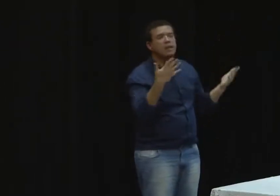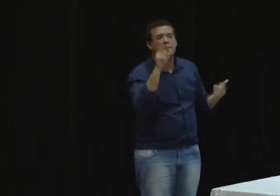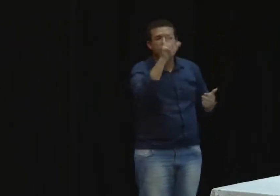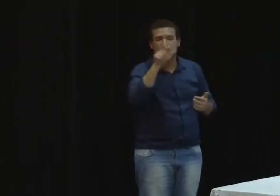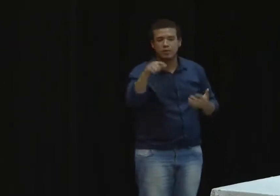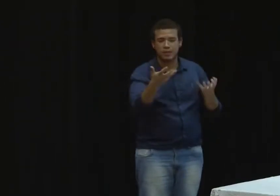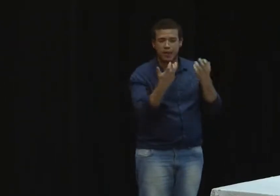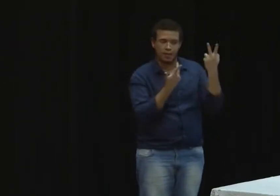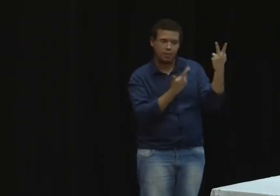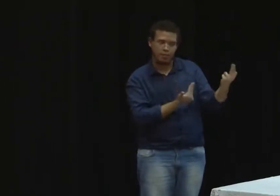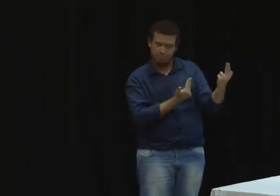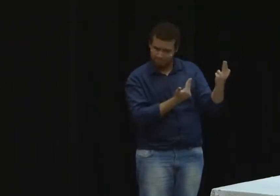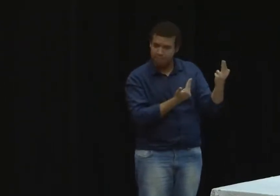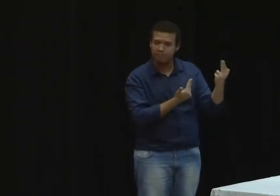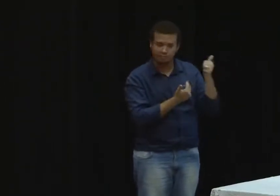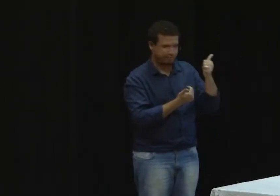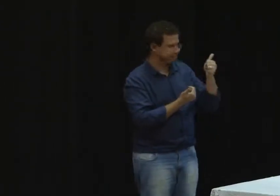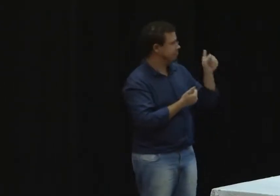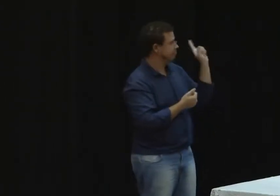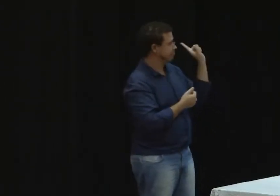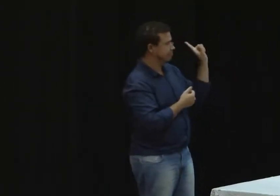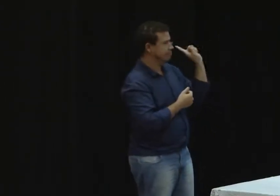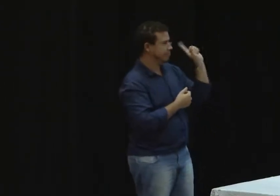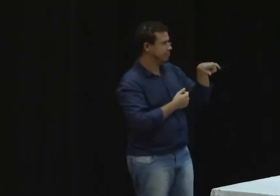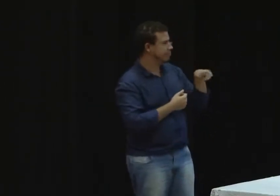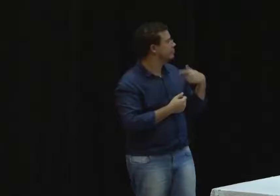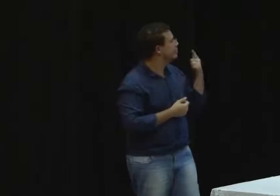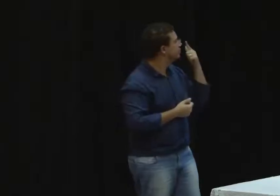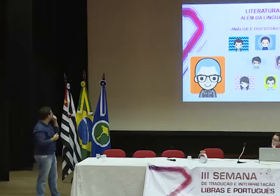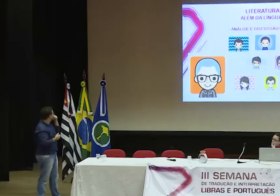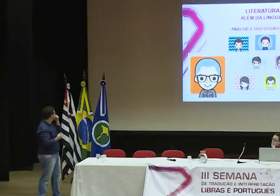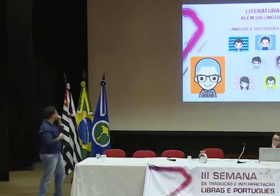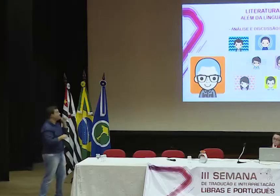se eles gostavam da história e qual personagem eles gostariam de ser.